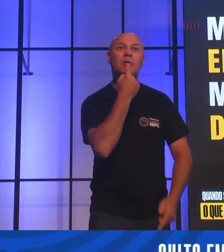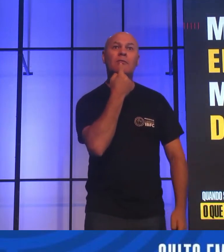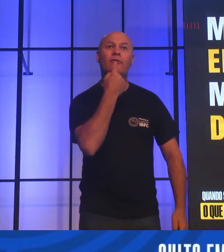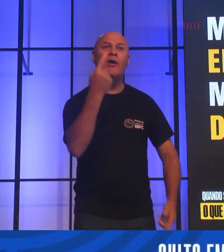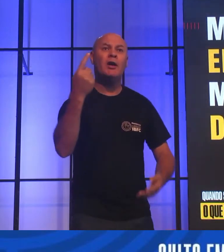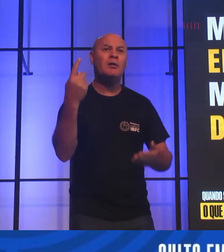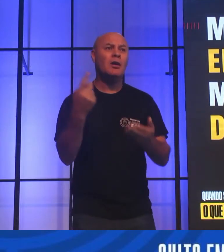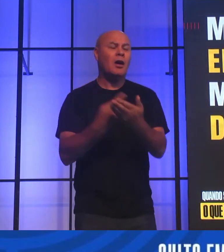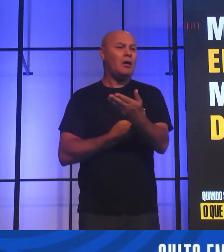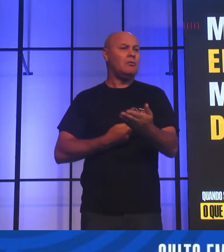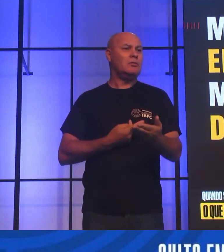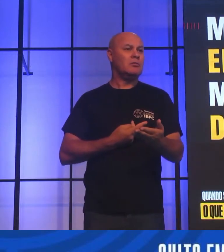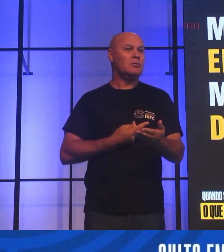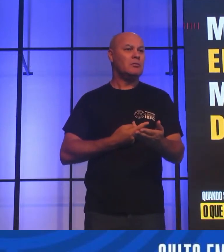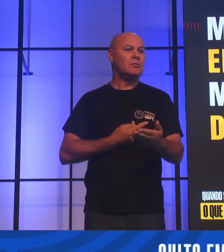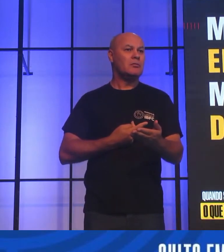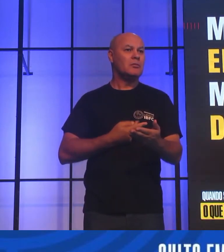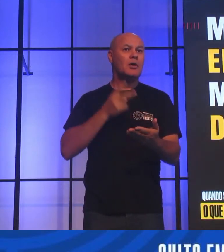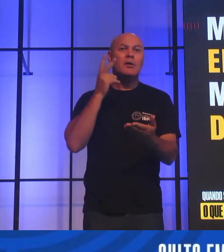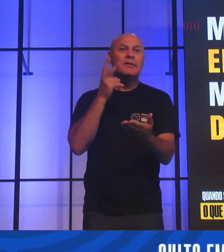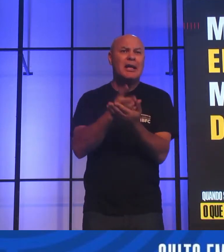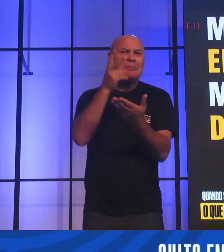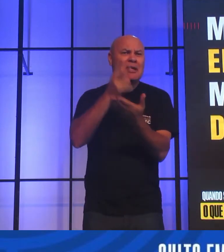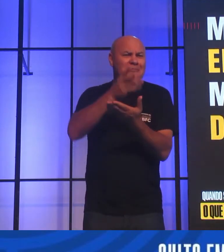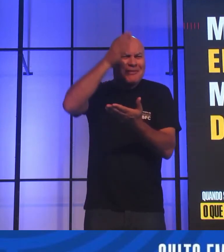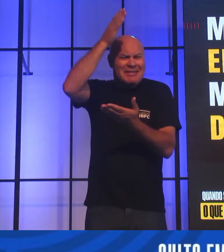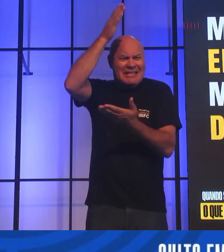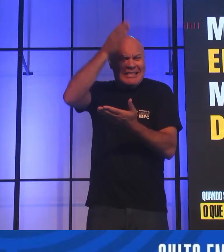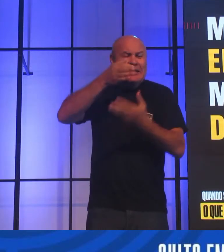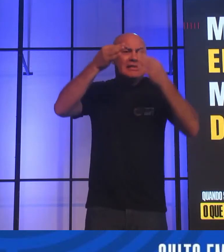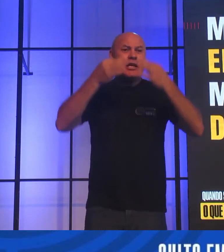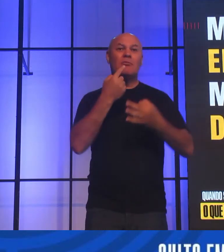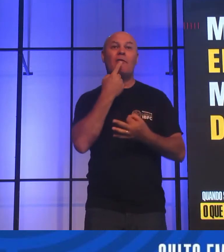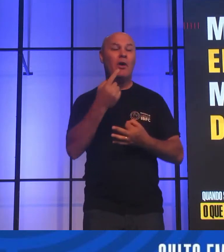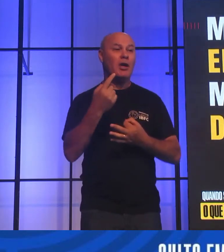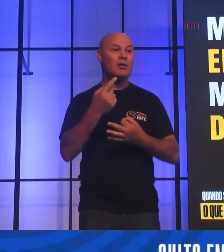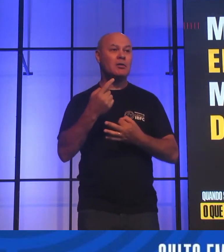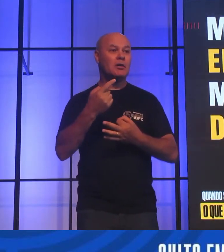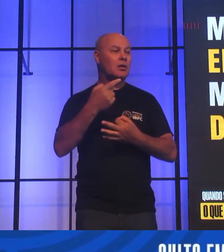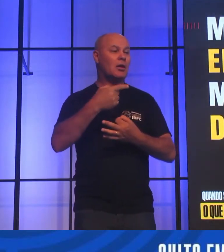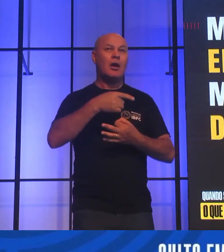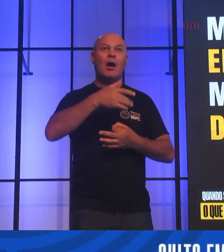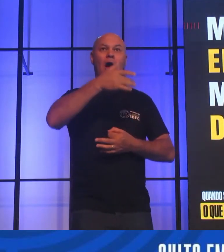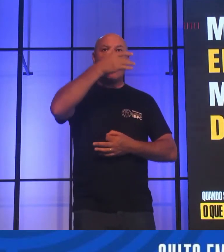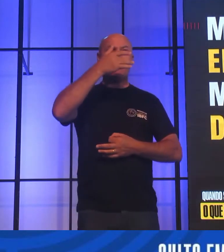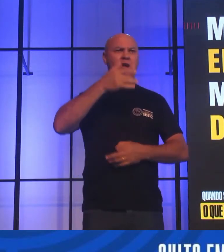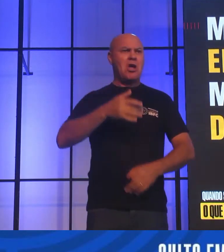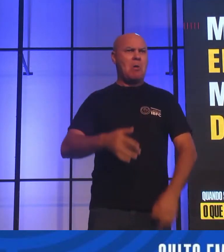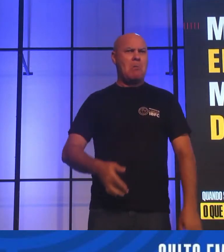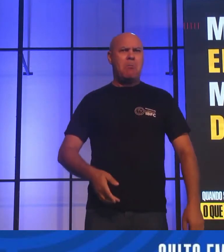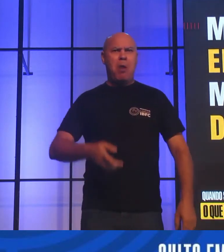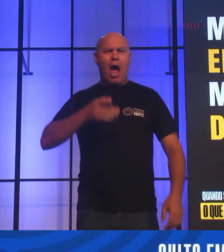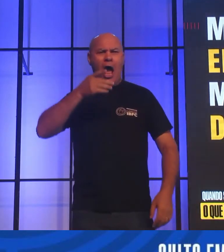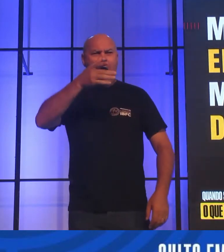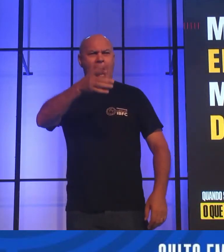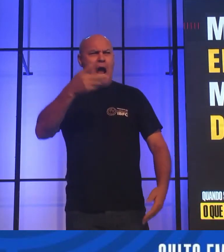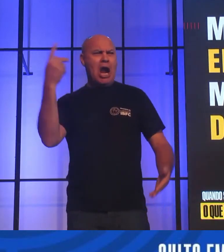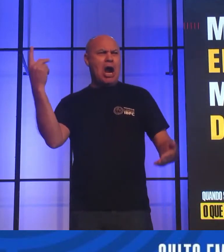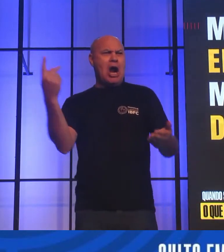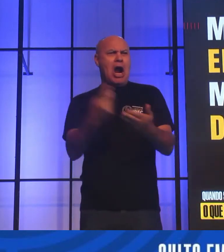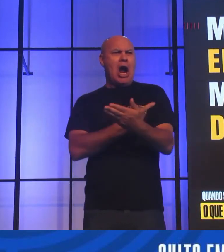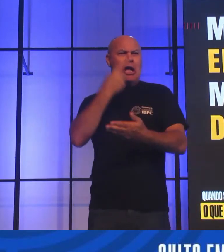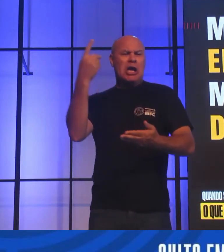um fato. Reagiu de uma maneira errada com o que aconteceu com ele.